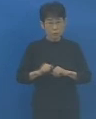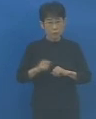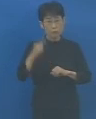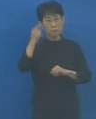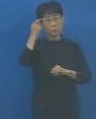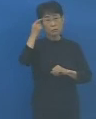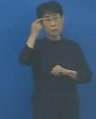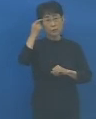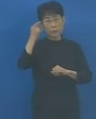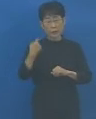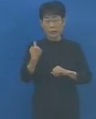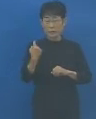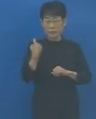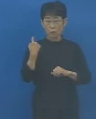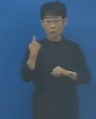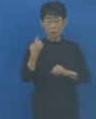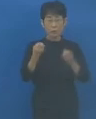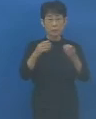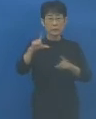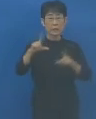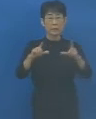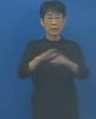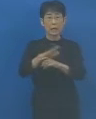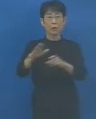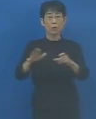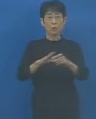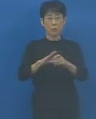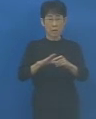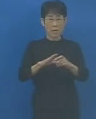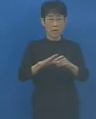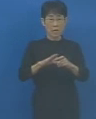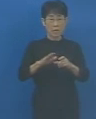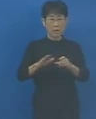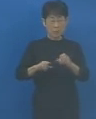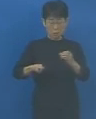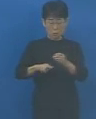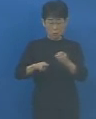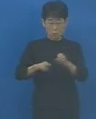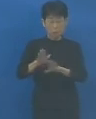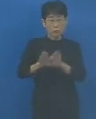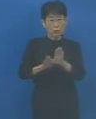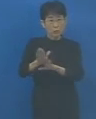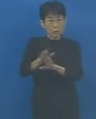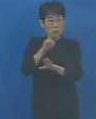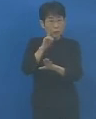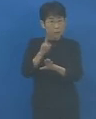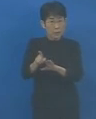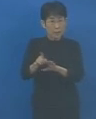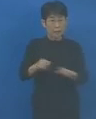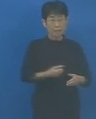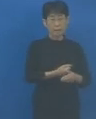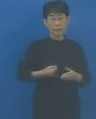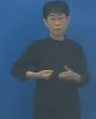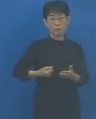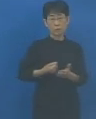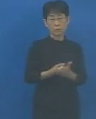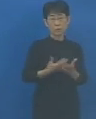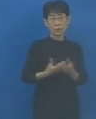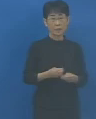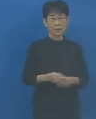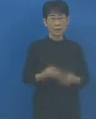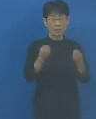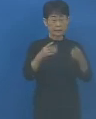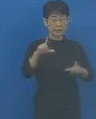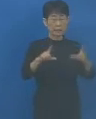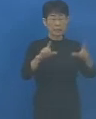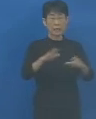コロナの状況を見て、覚悟を決めたところであります。まあ、新型コロナ、ワク